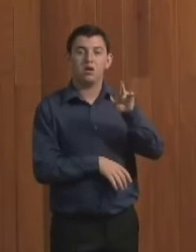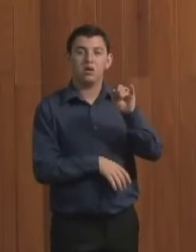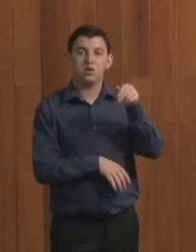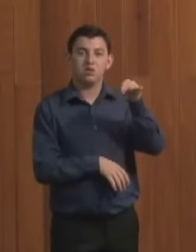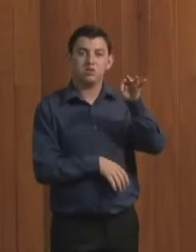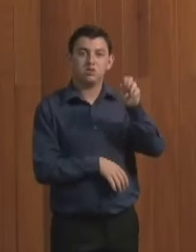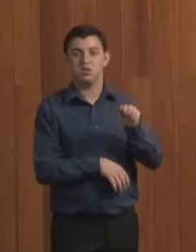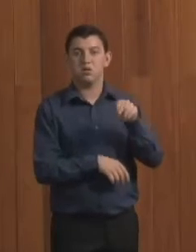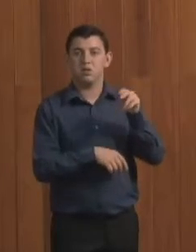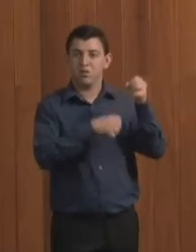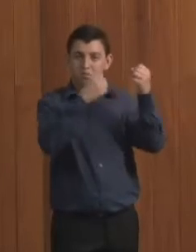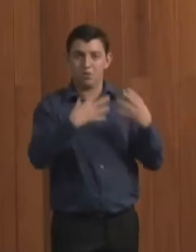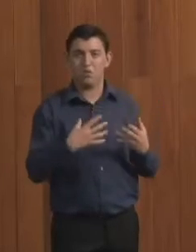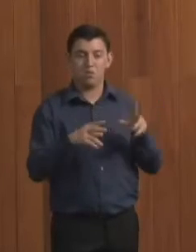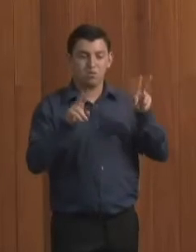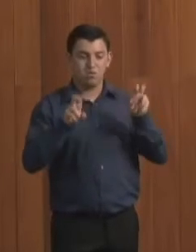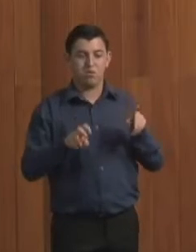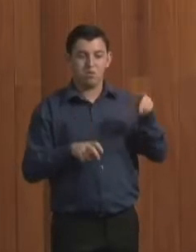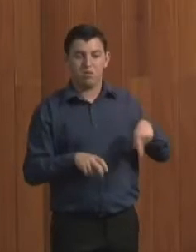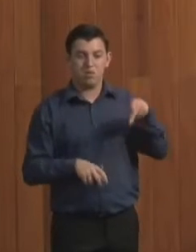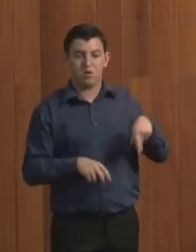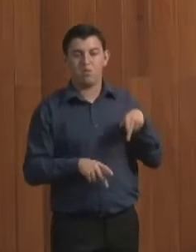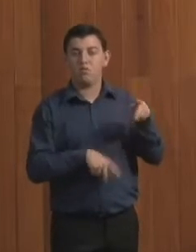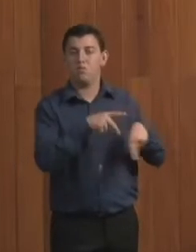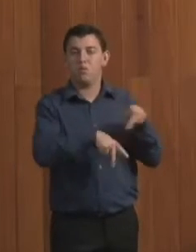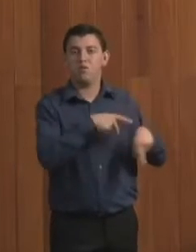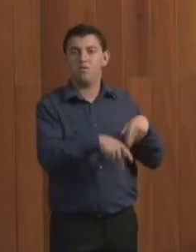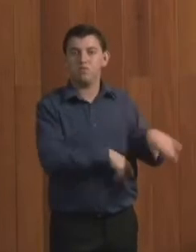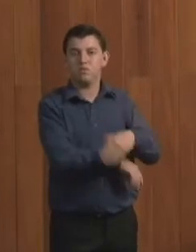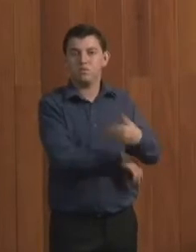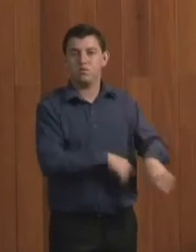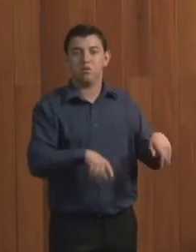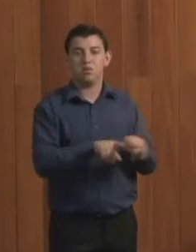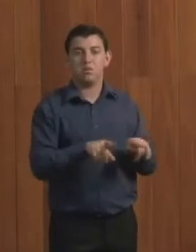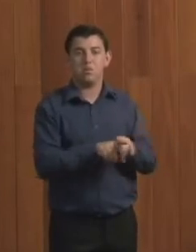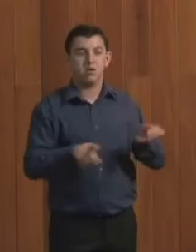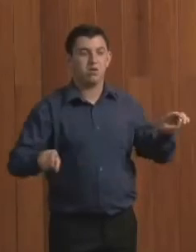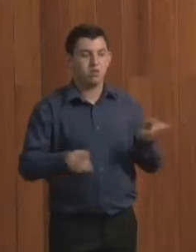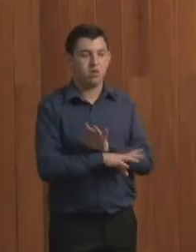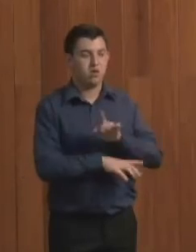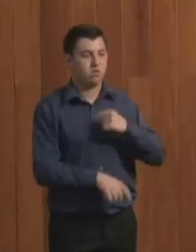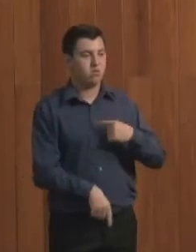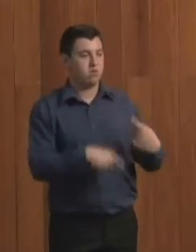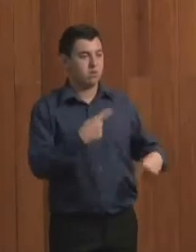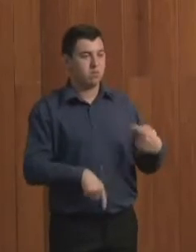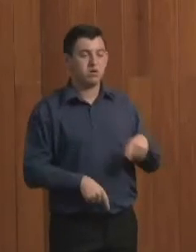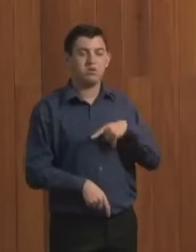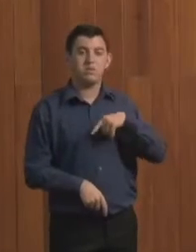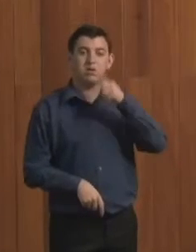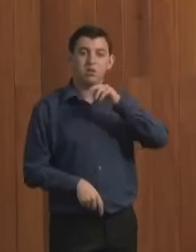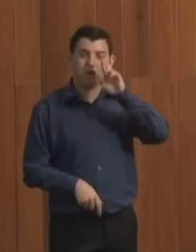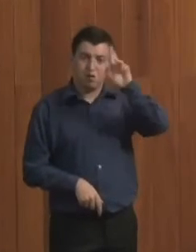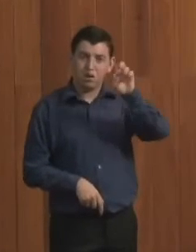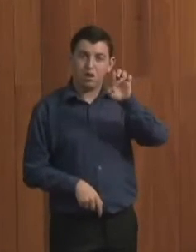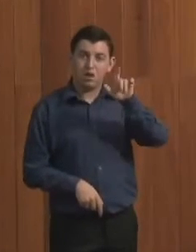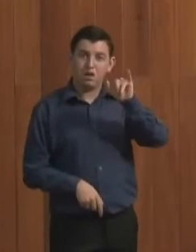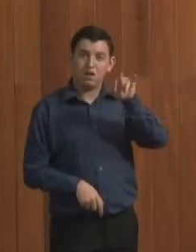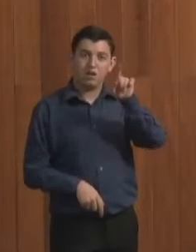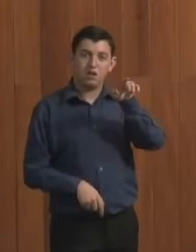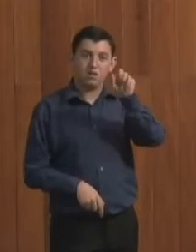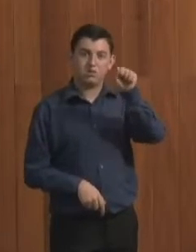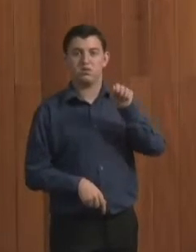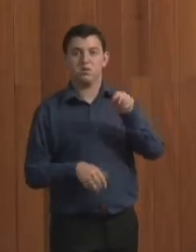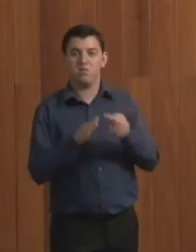Pastoral Nacional da População de Rua. E, por fim, a senhora Elisa, representando o Movimento